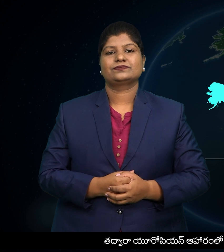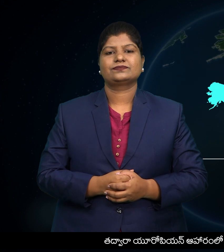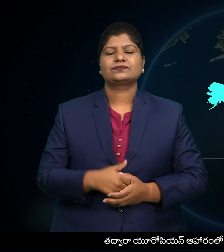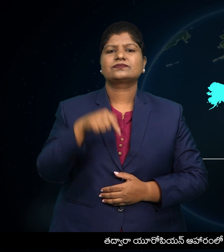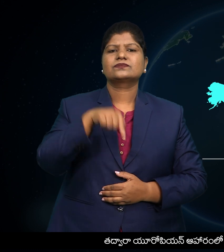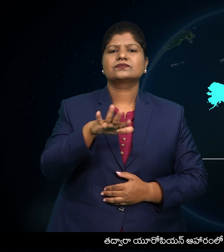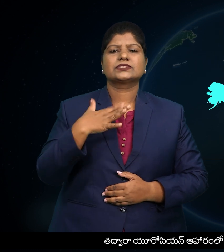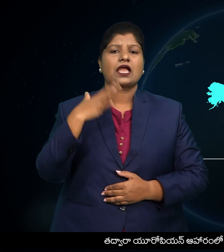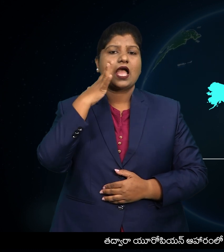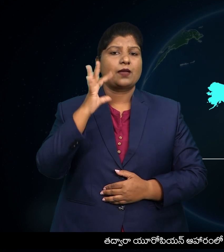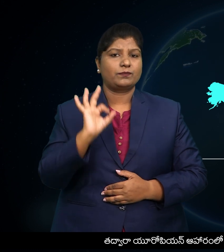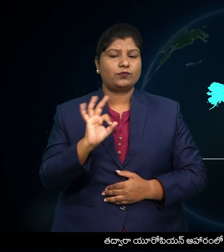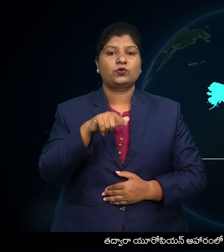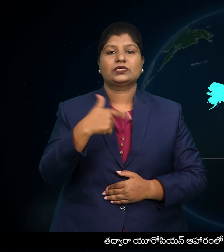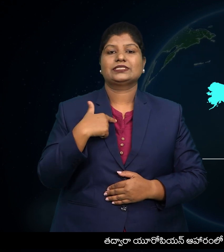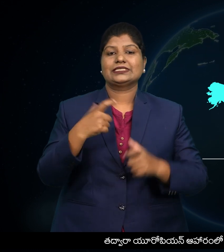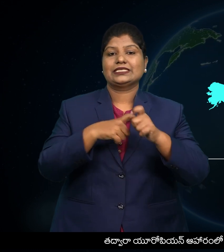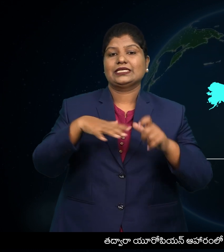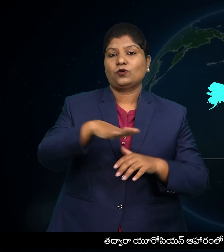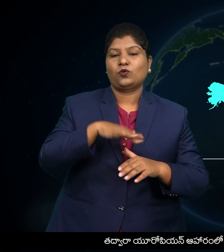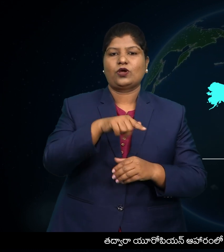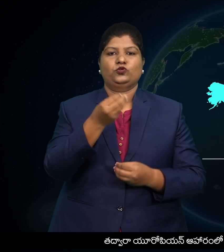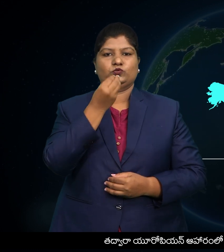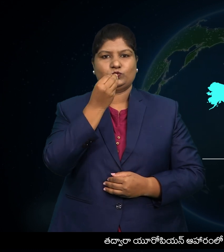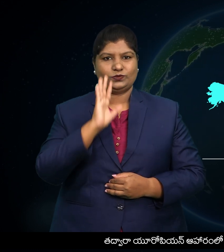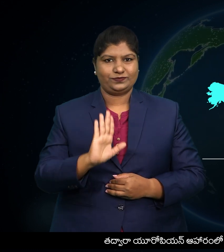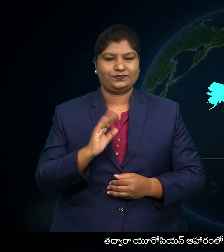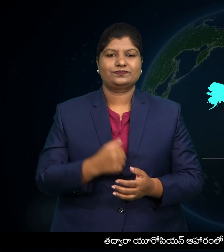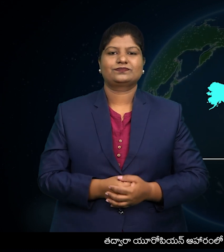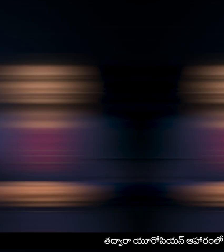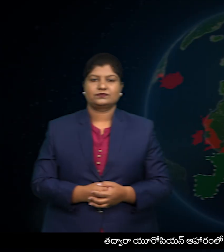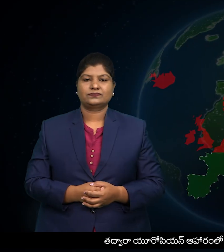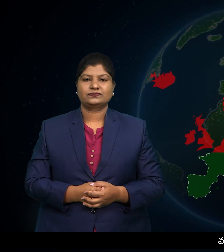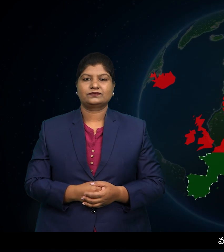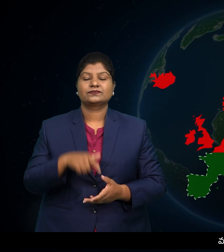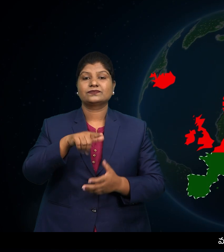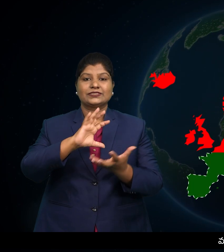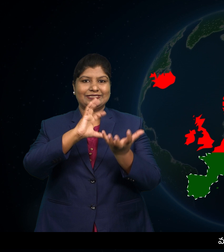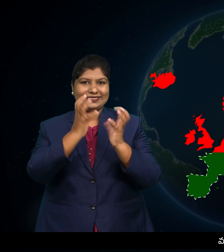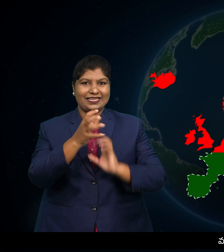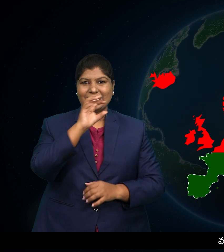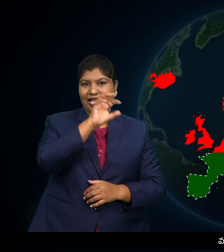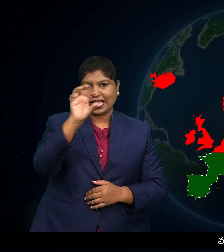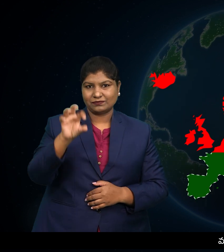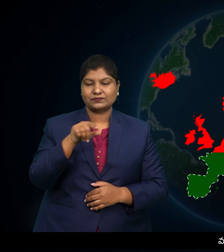తద్వారా యూరోపియన్ ఆహారంలో ముఖ్యమైన చేపల సరఫరా బాగా కొనసాగుతోంది. మధ్యధరా దేశాలు.